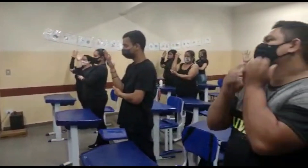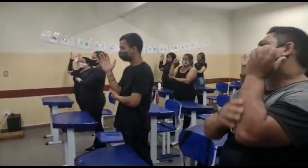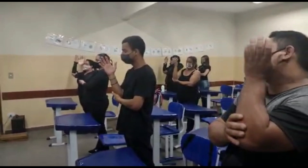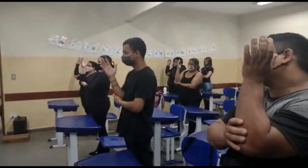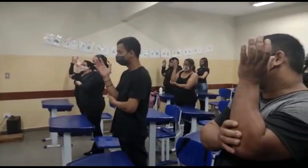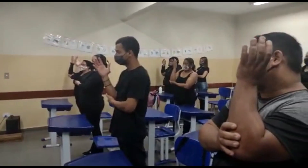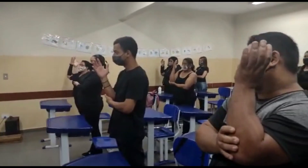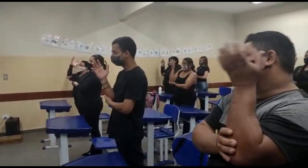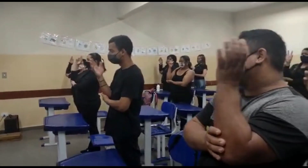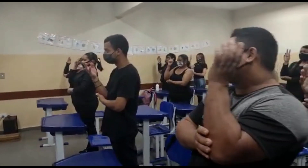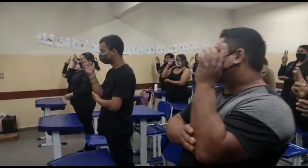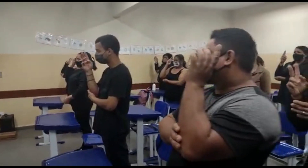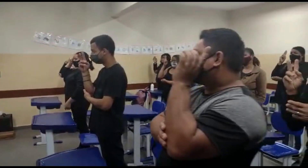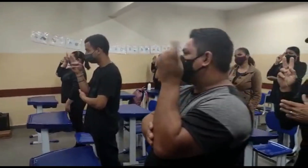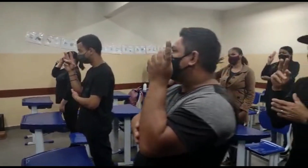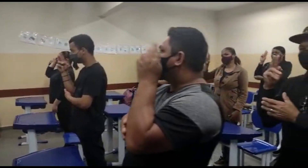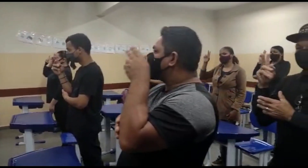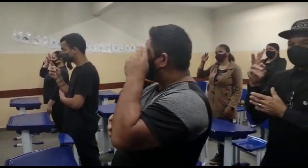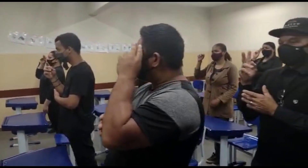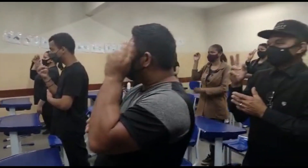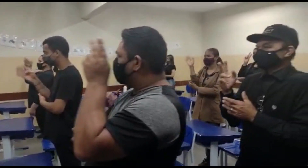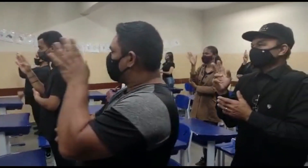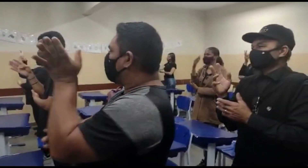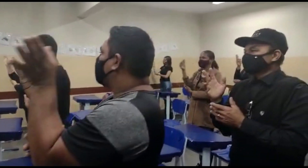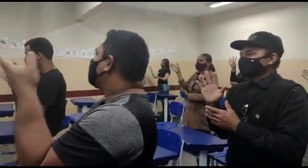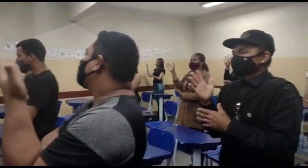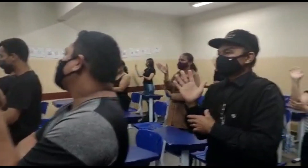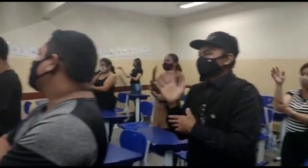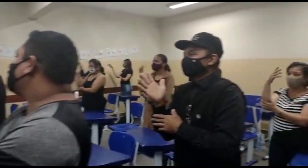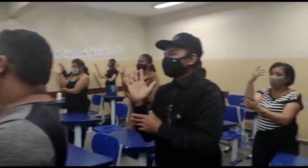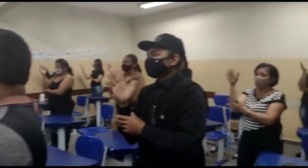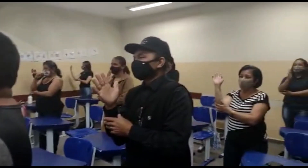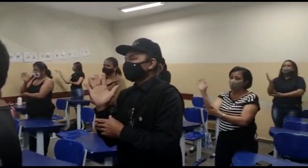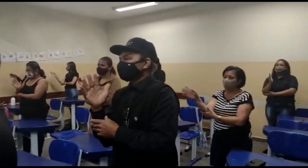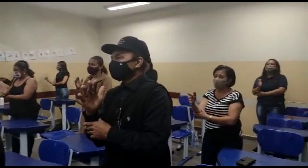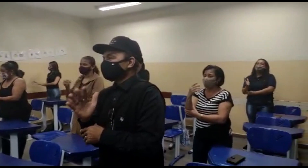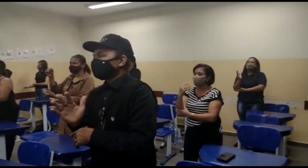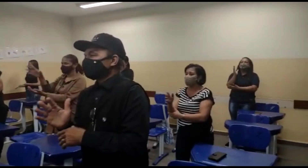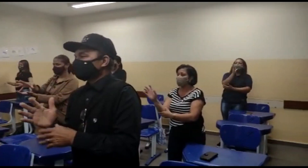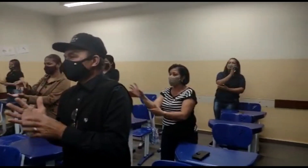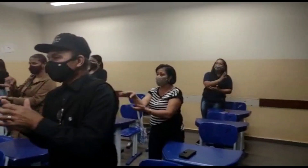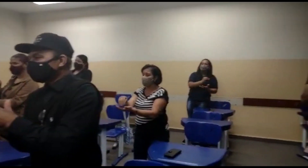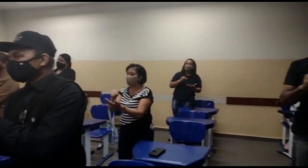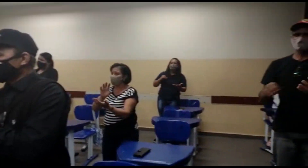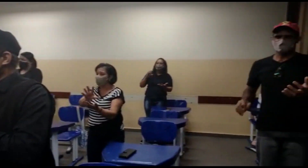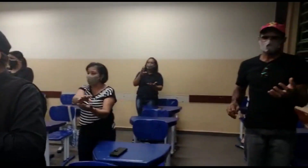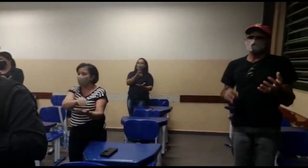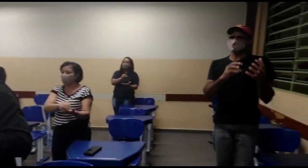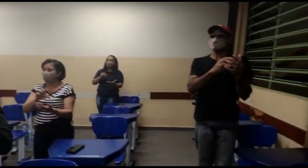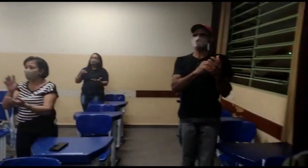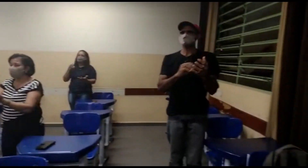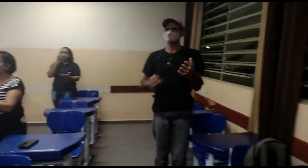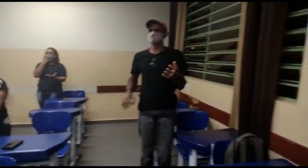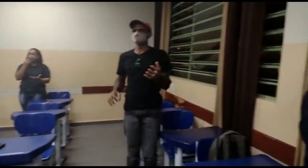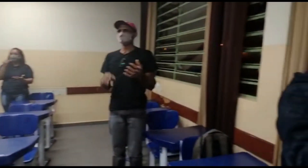abacaxi Lembramos a bandeira do Brasil, as canetas